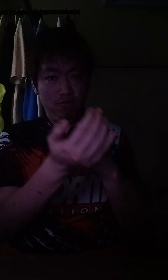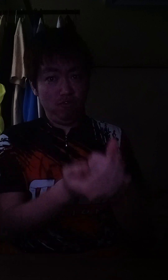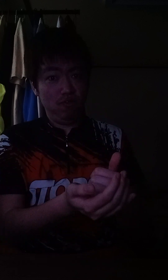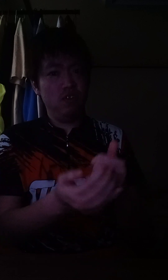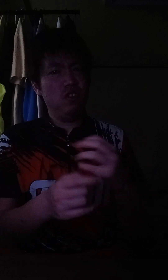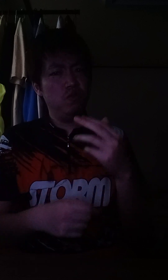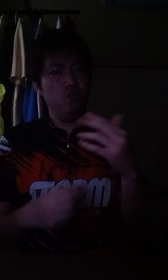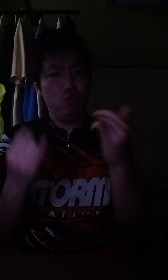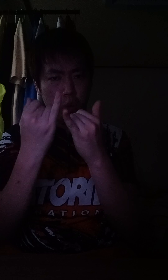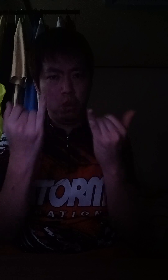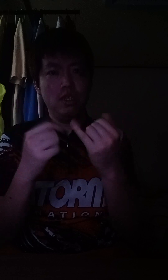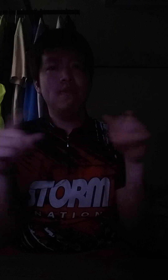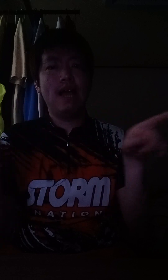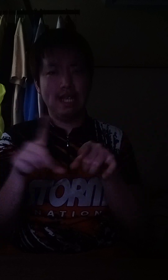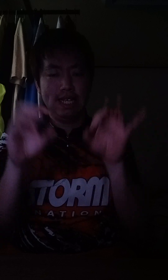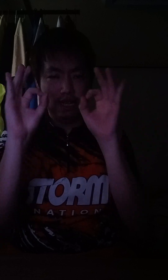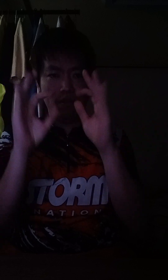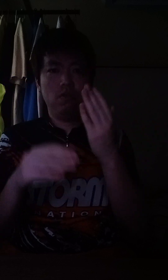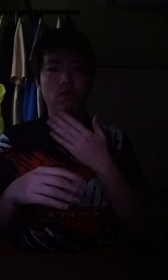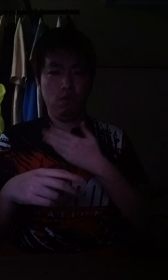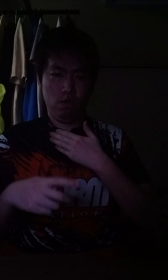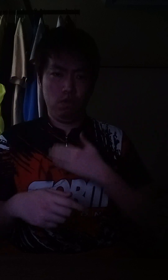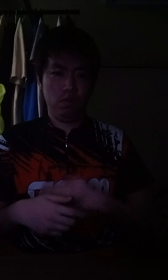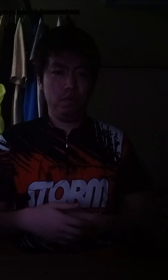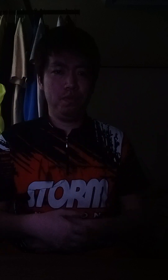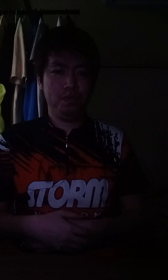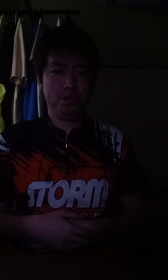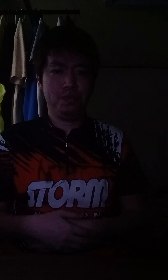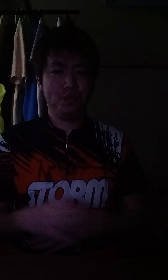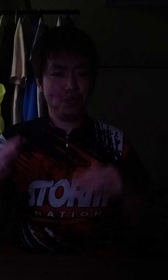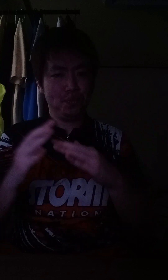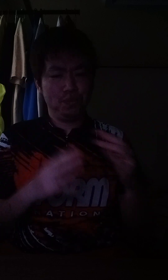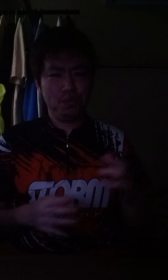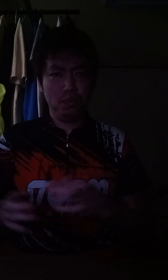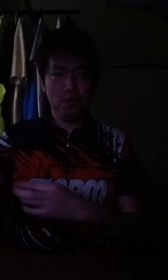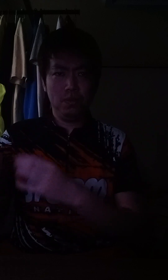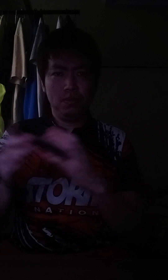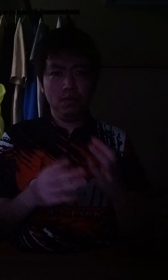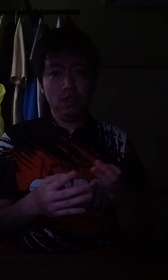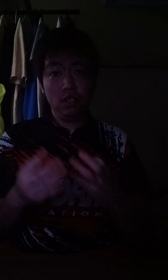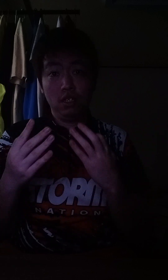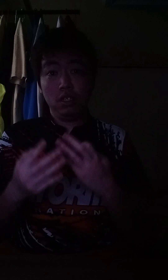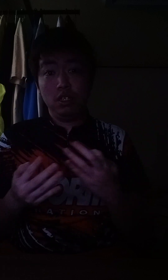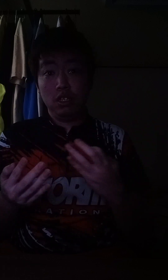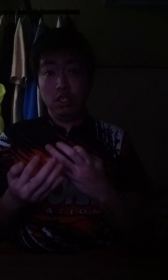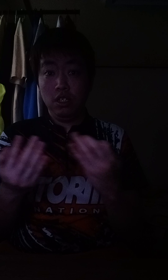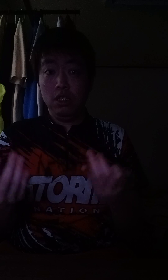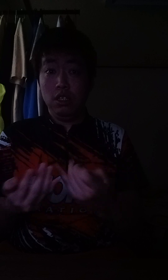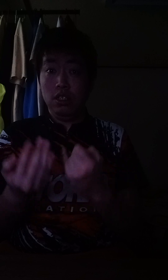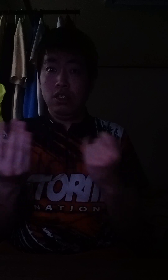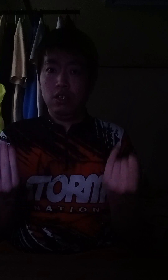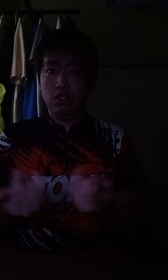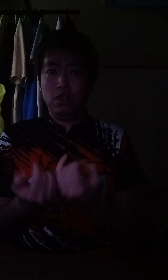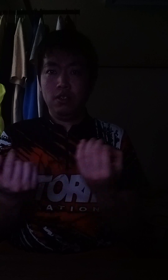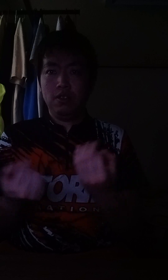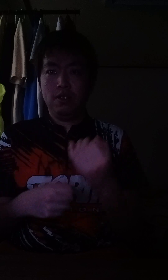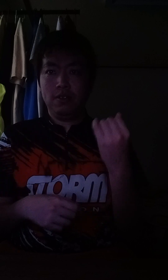데리고 있는 부모들은 다 마찬가지일 거예요. 저 아이를 내가 언제까지 우리가 케어를 할 수 있을지 그게